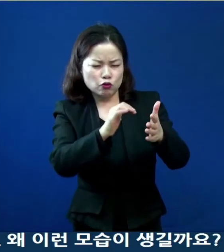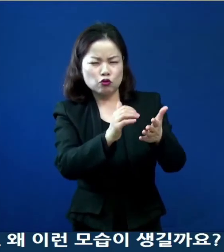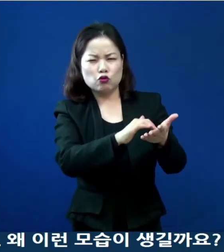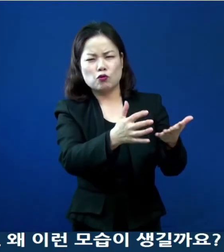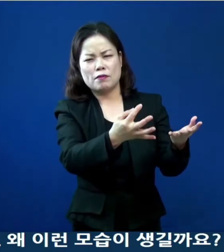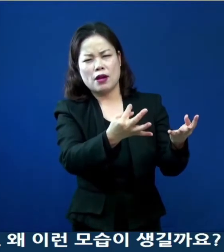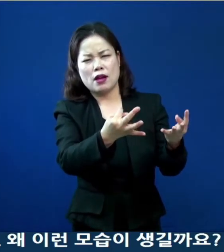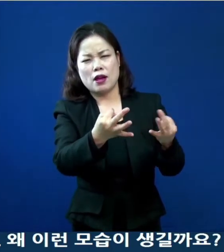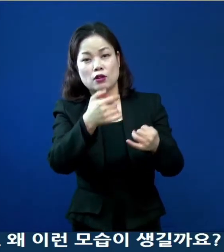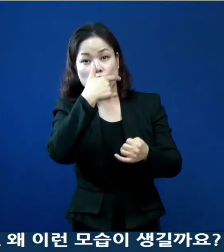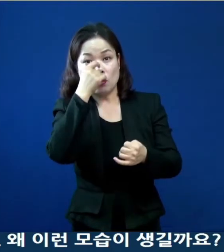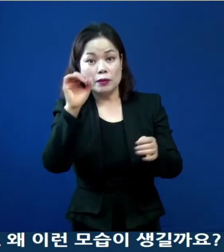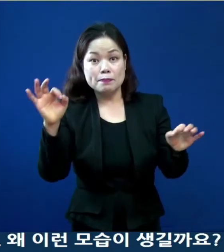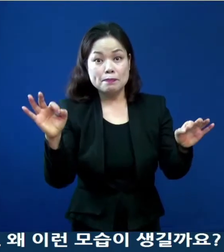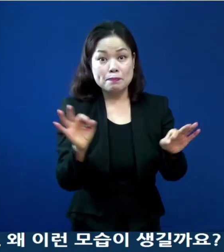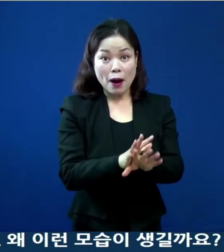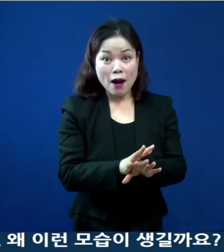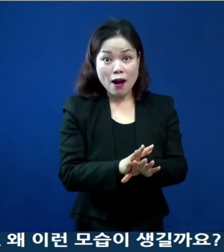것이죠.